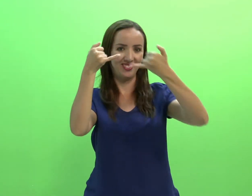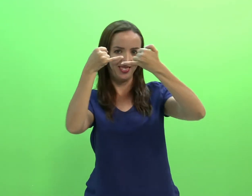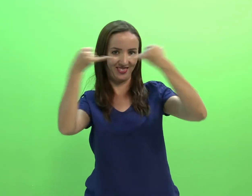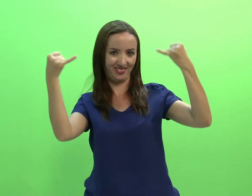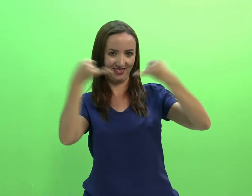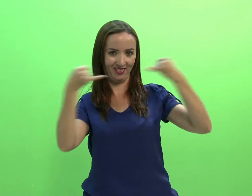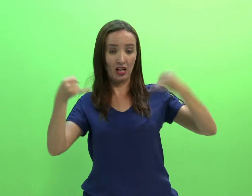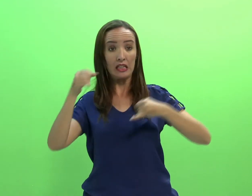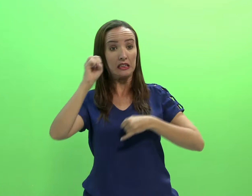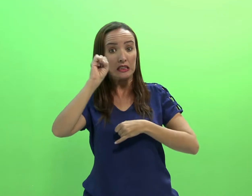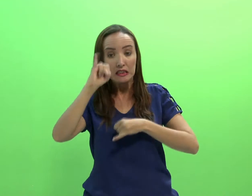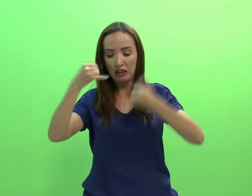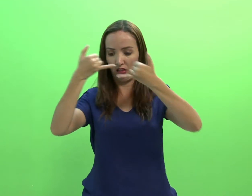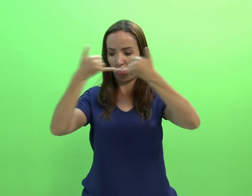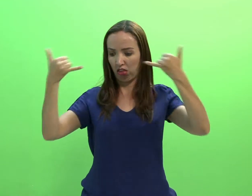com mais de 3 linhas,